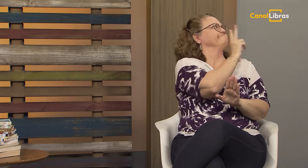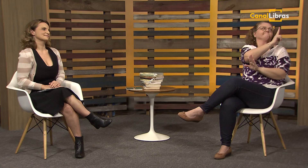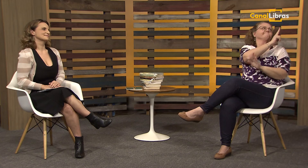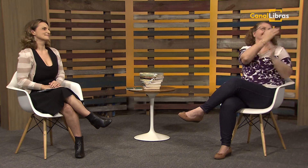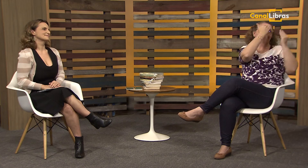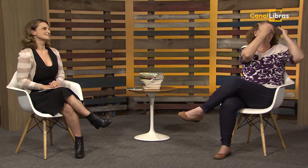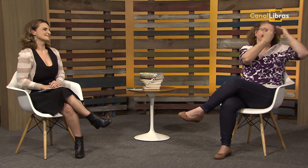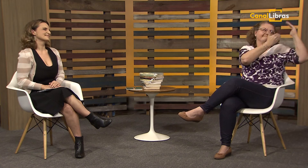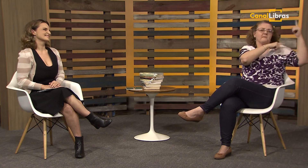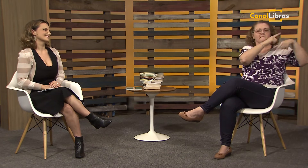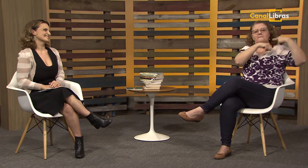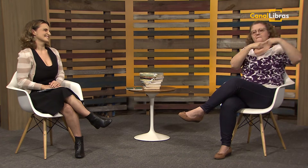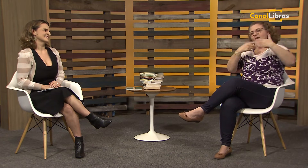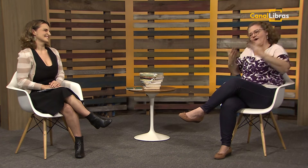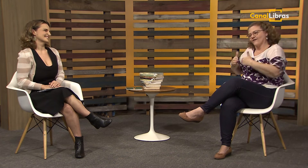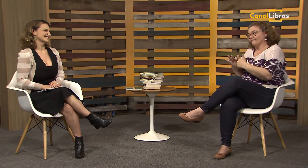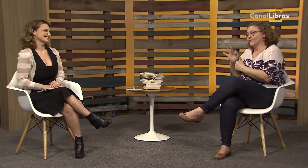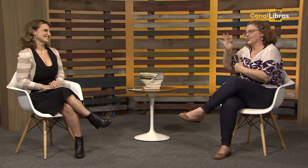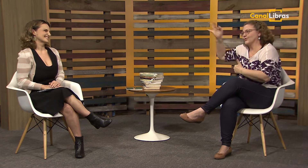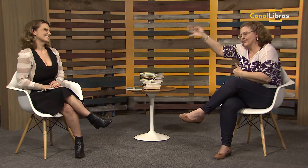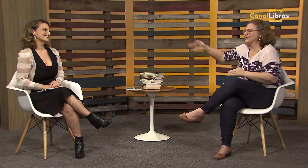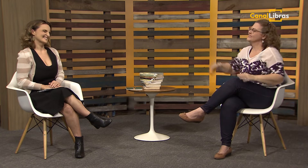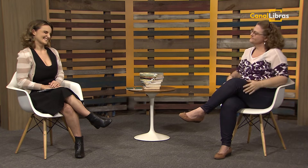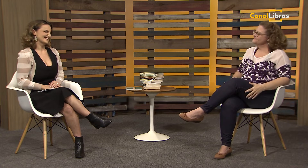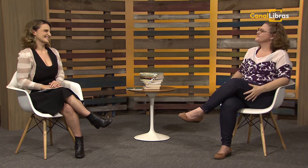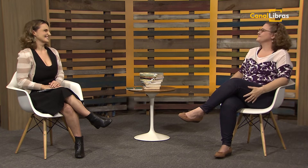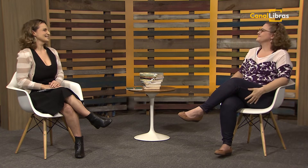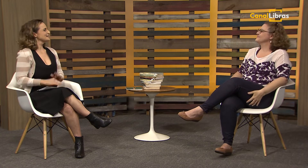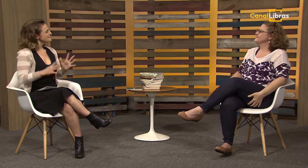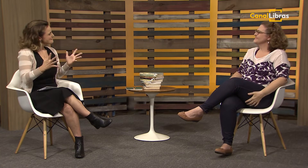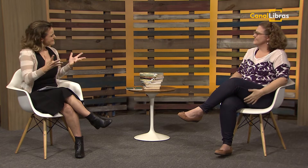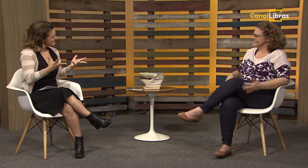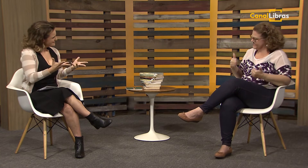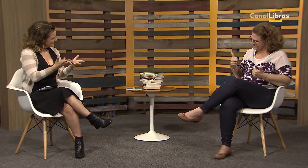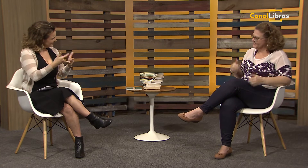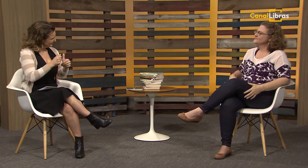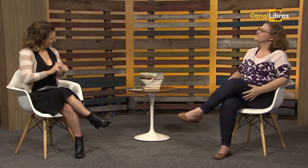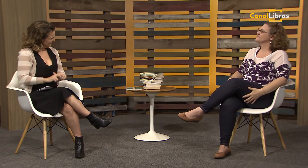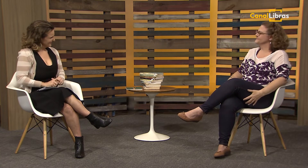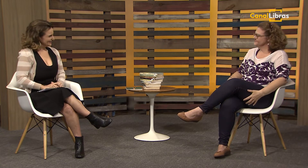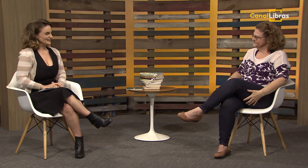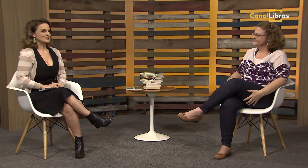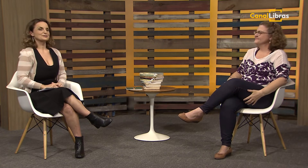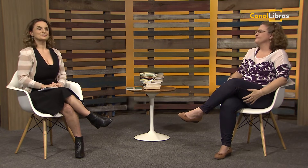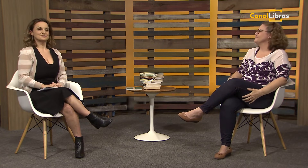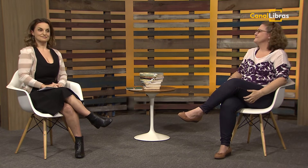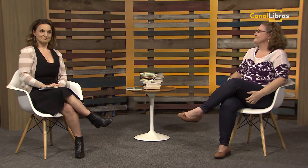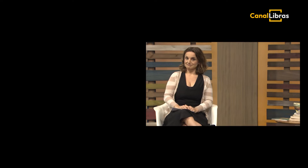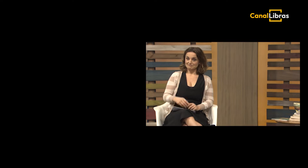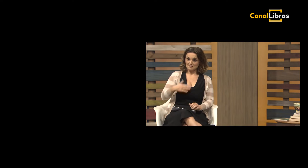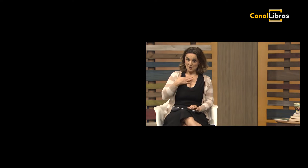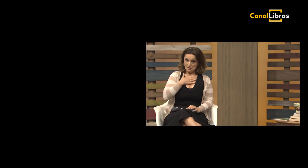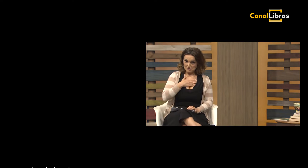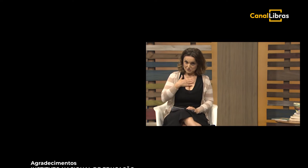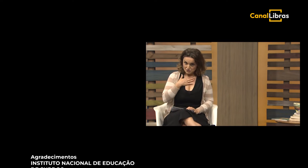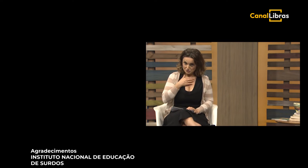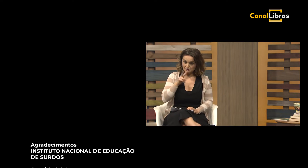anteriores de surdos e continuar o processo para gerações futuras. Muito bom. Gostaram? Viram